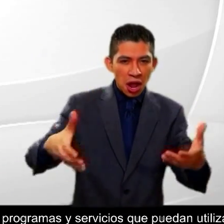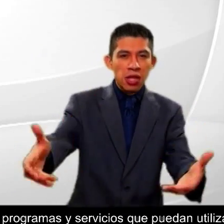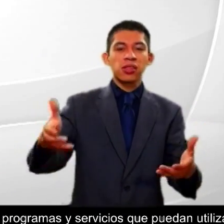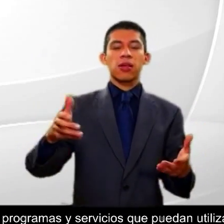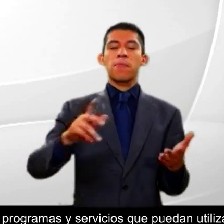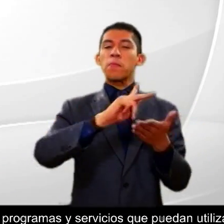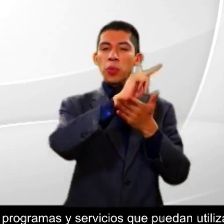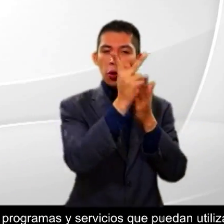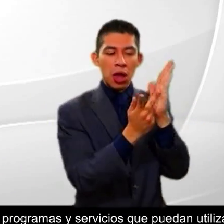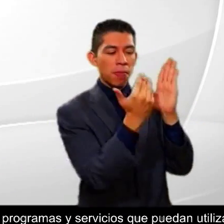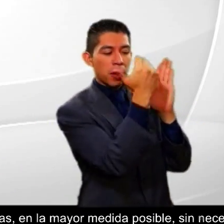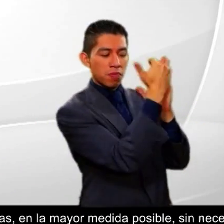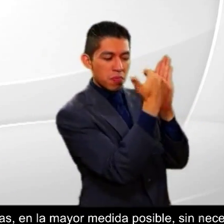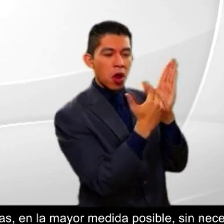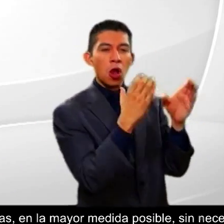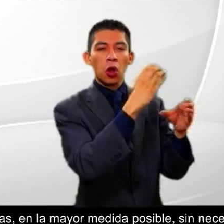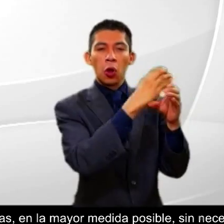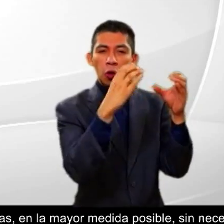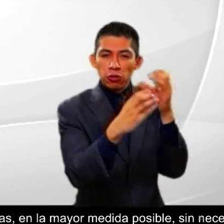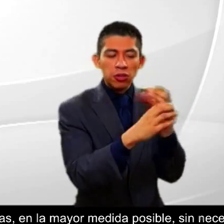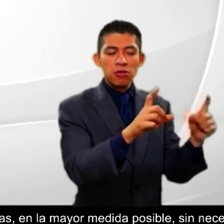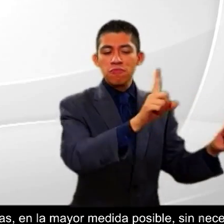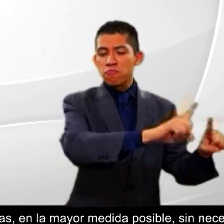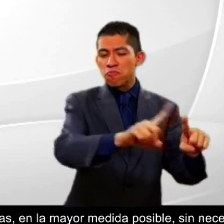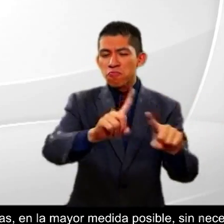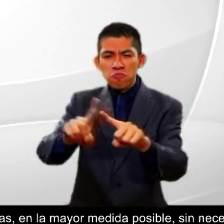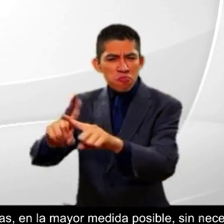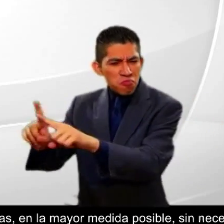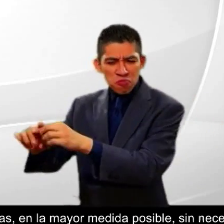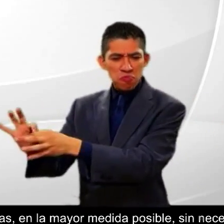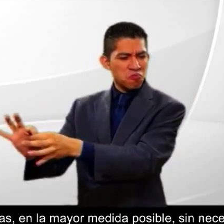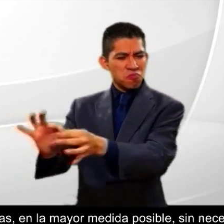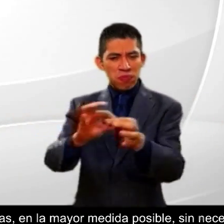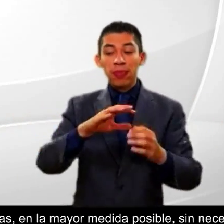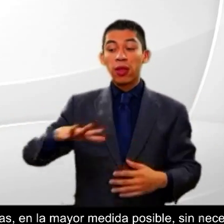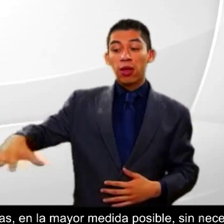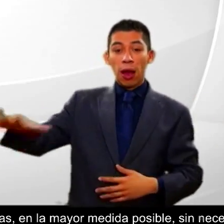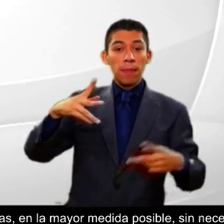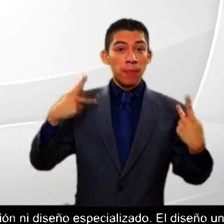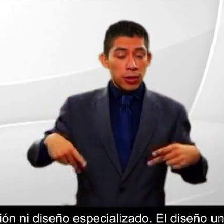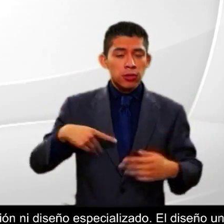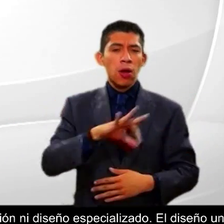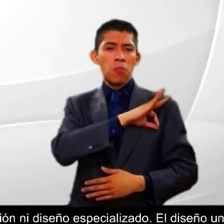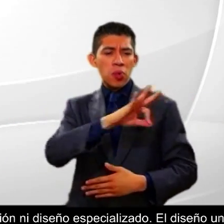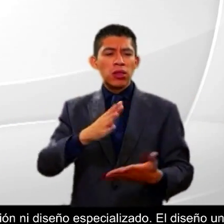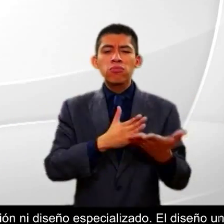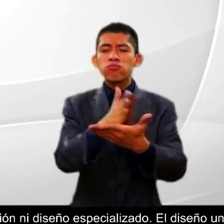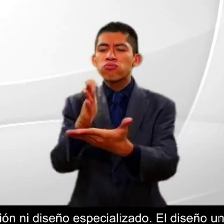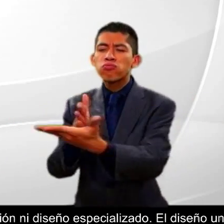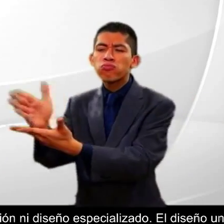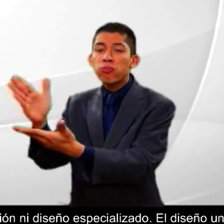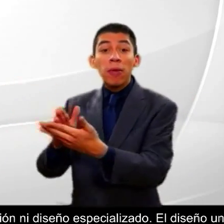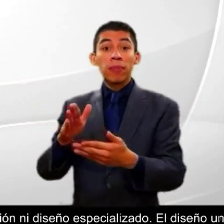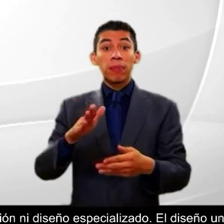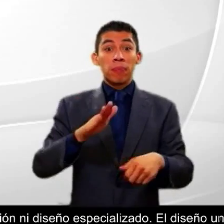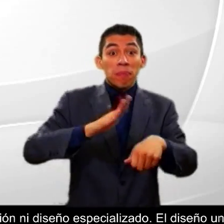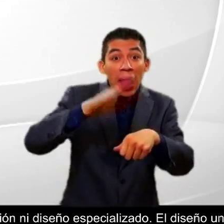puedan utilizar todas las personas En la mayor medida posible, sin necesidad de adaptación ni diseño especializado